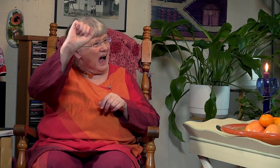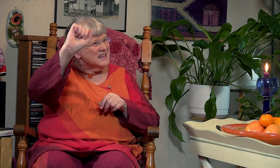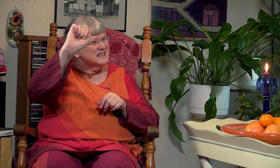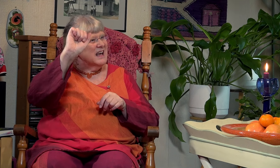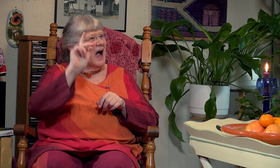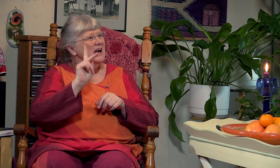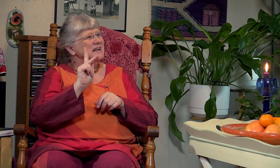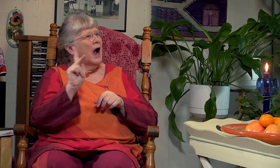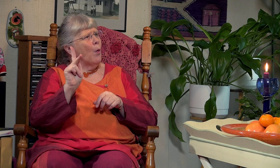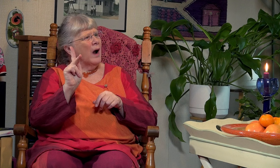niin Keski-Aasiassa,